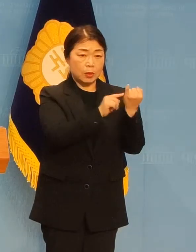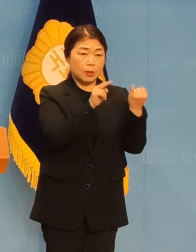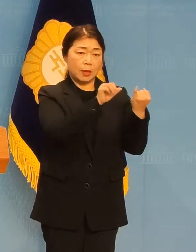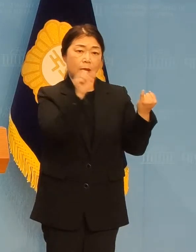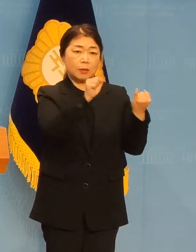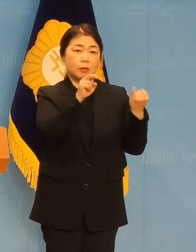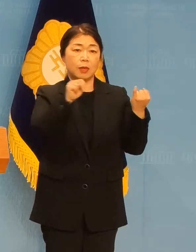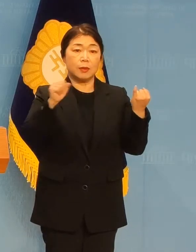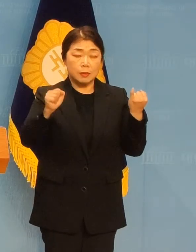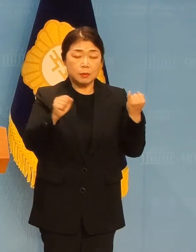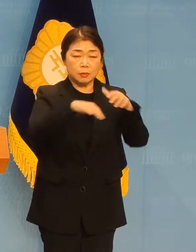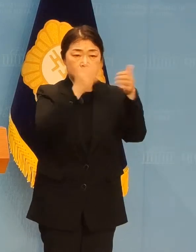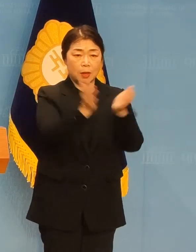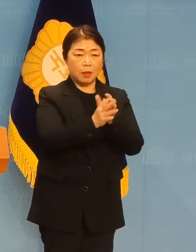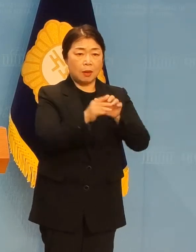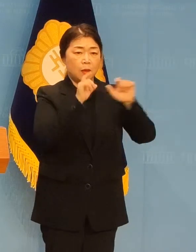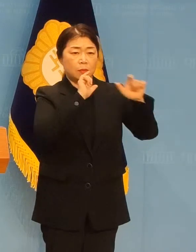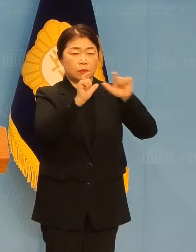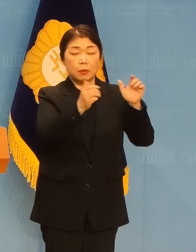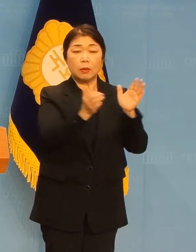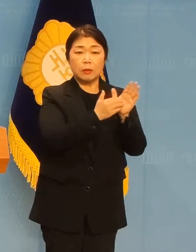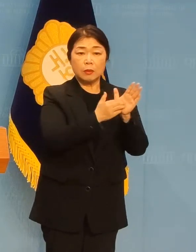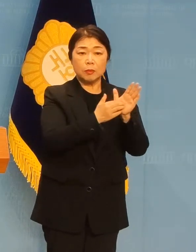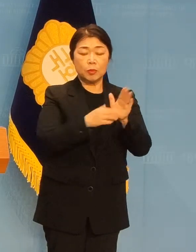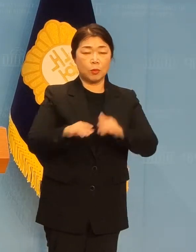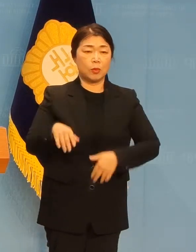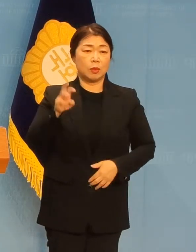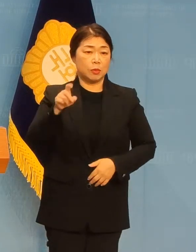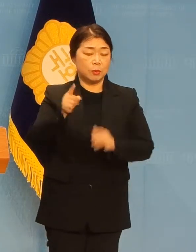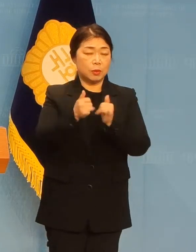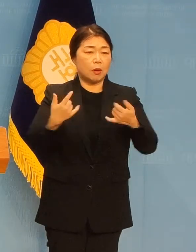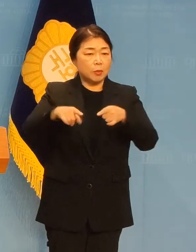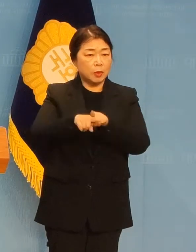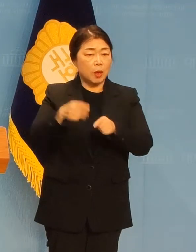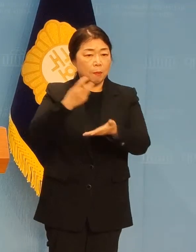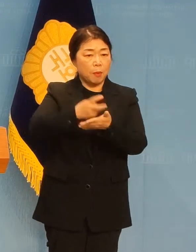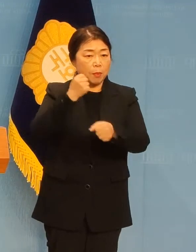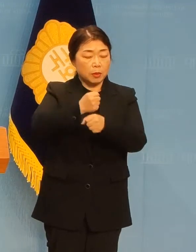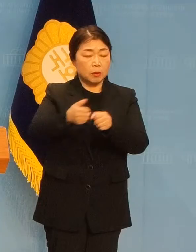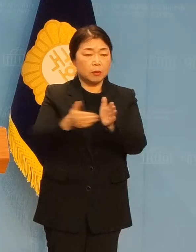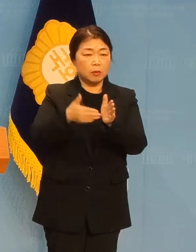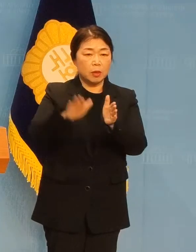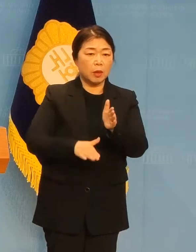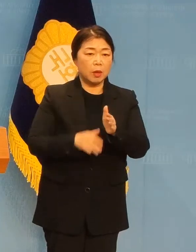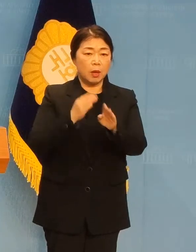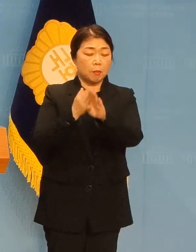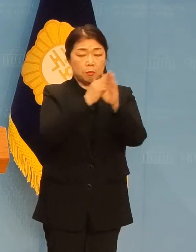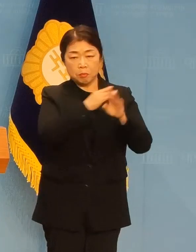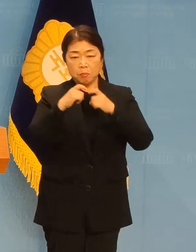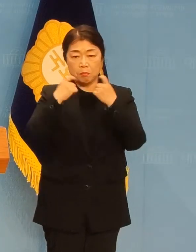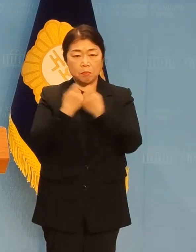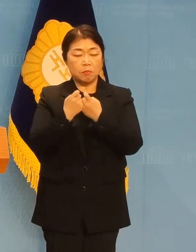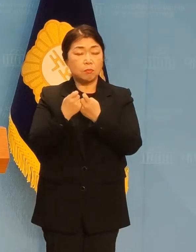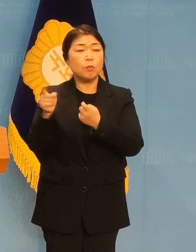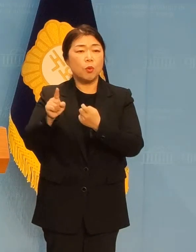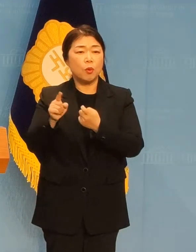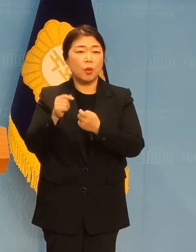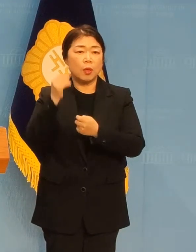공동 발의했는데 연동형 비례제, 민주당 진보당의 연합공천 뒷거래 결과라고